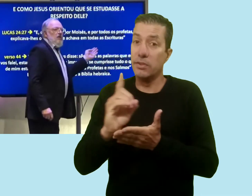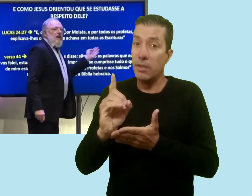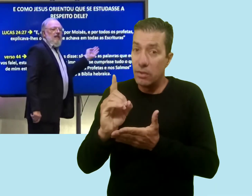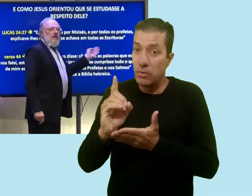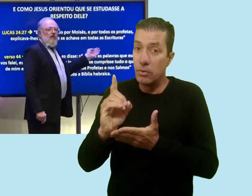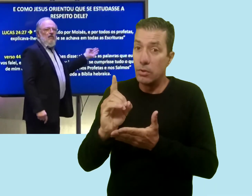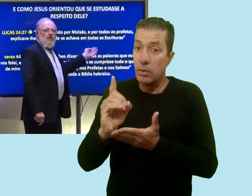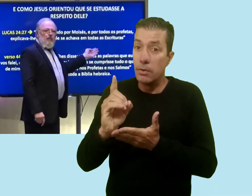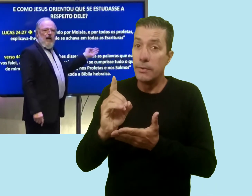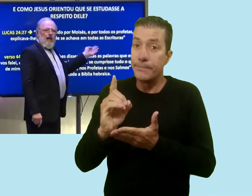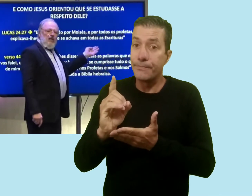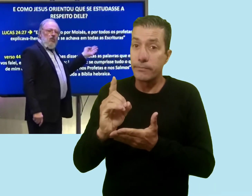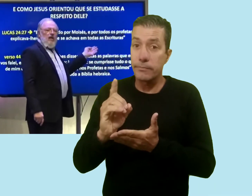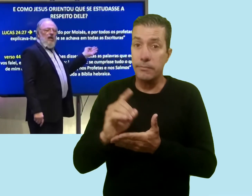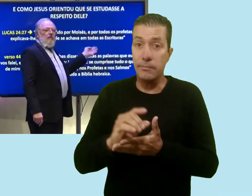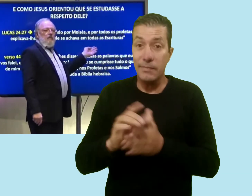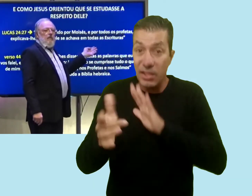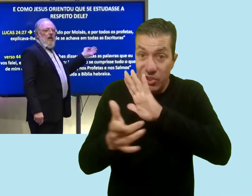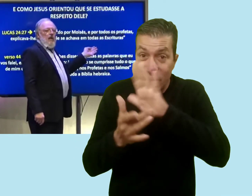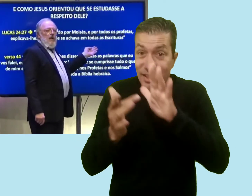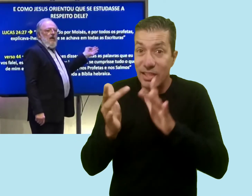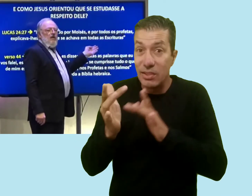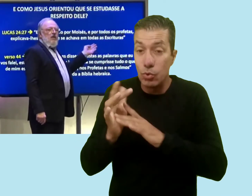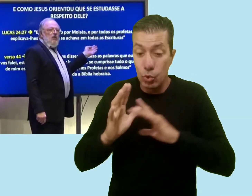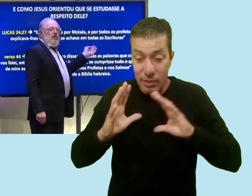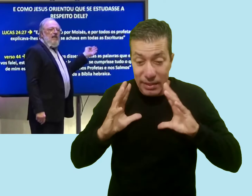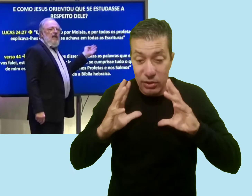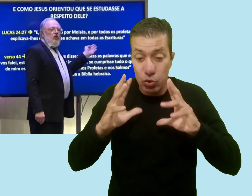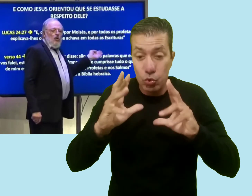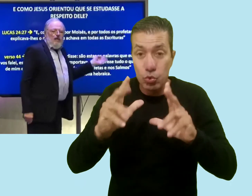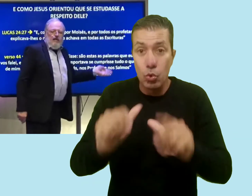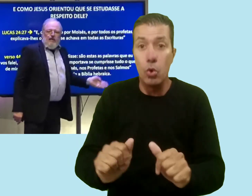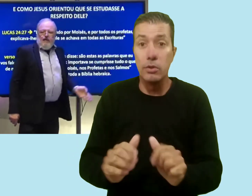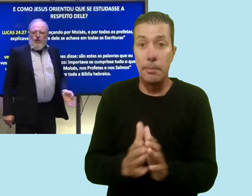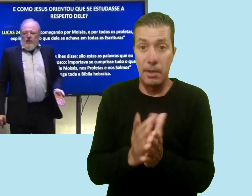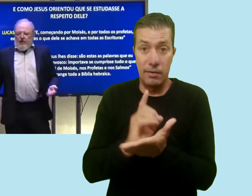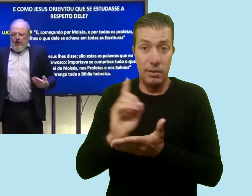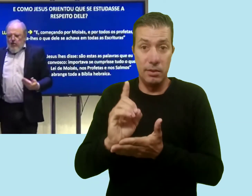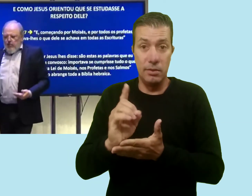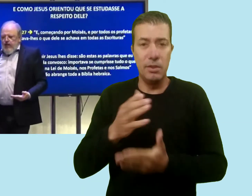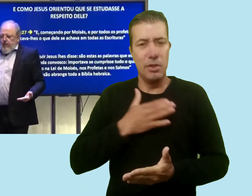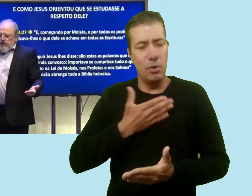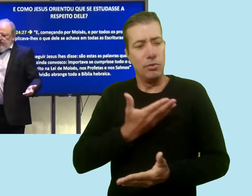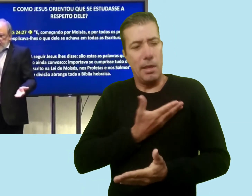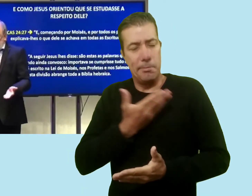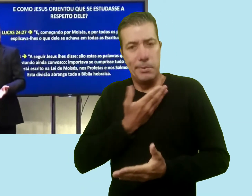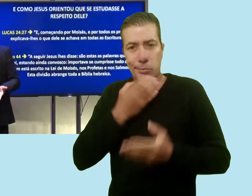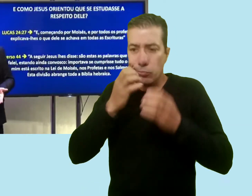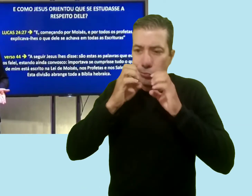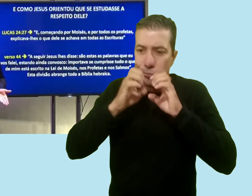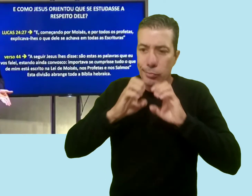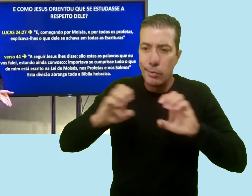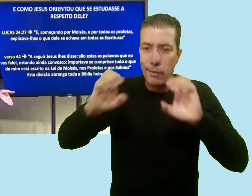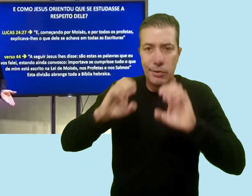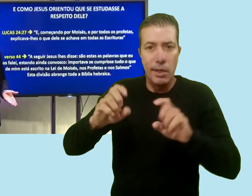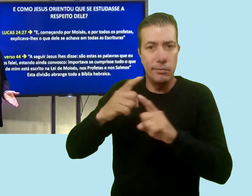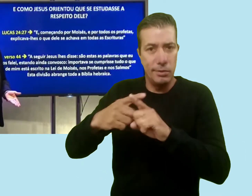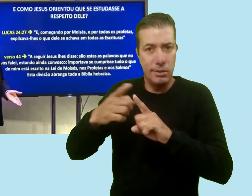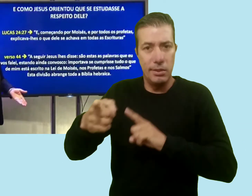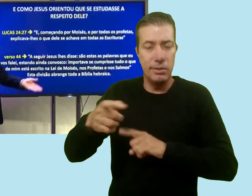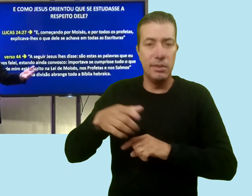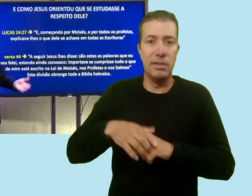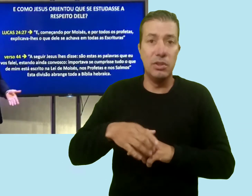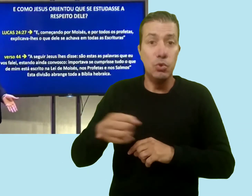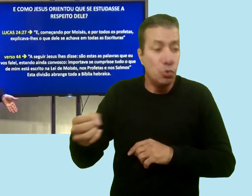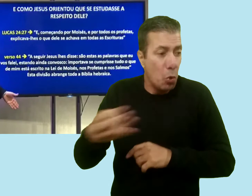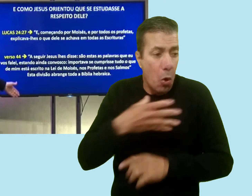Eu quero chamar a atenção de você para isto aqui. Jesus está em todas as Escrituras. Eu tenho alguns amigos evangélicos que falam que Jesus está